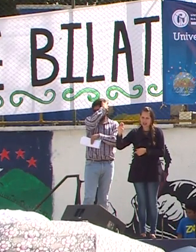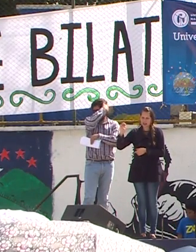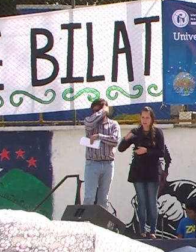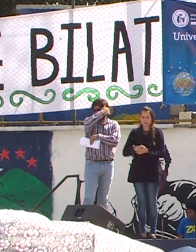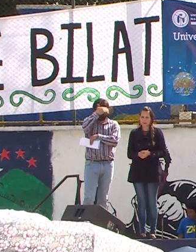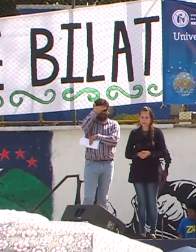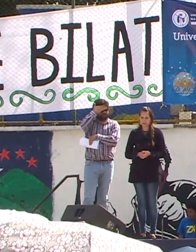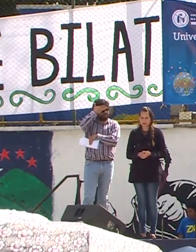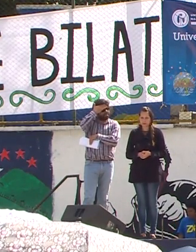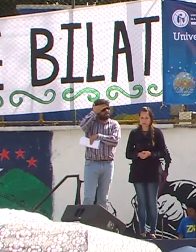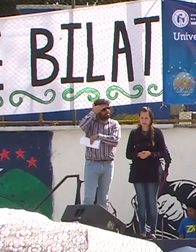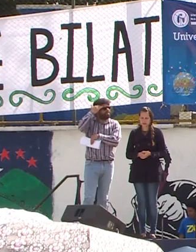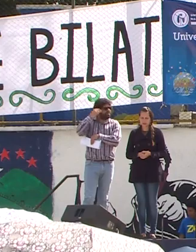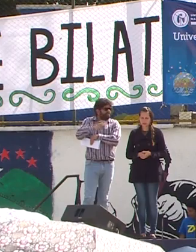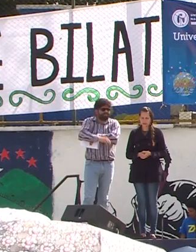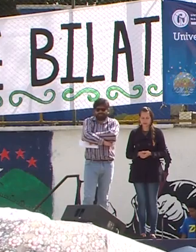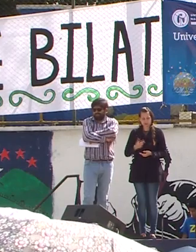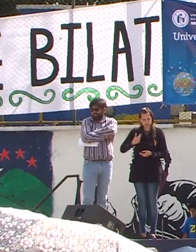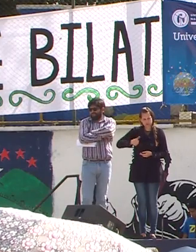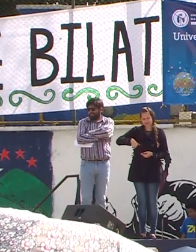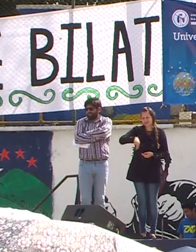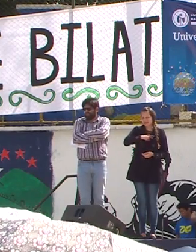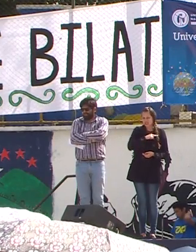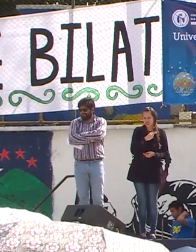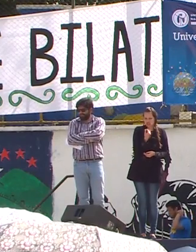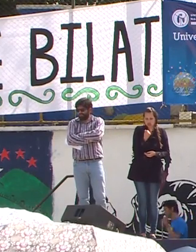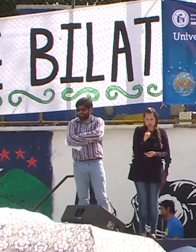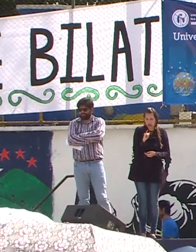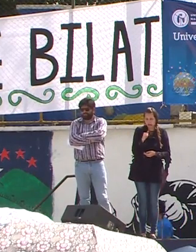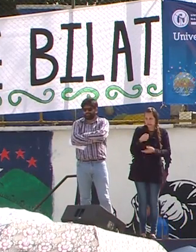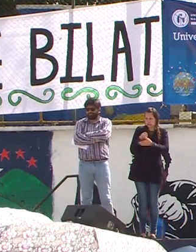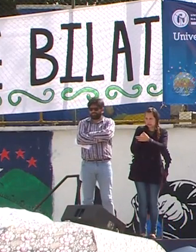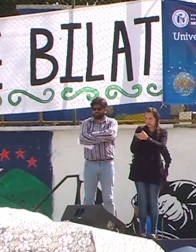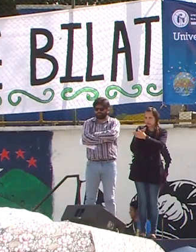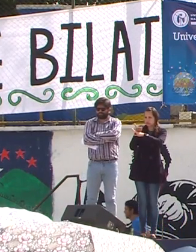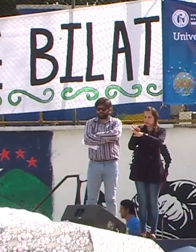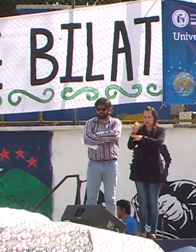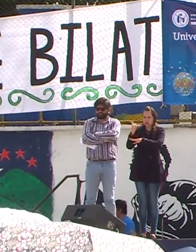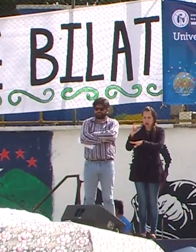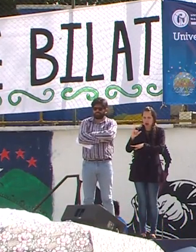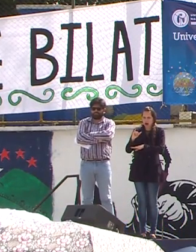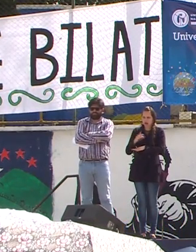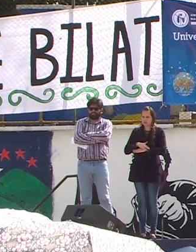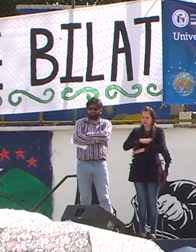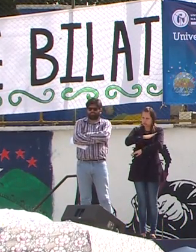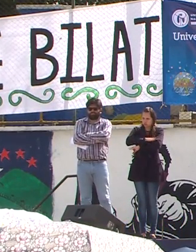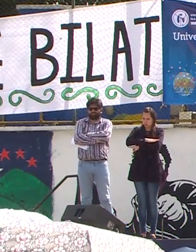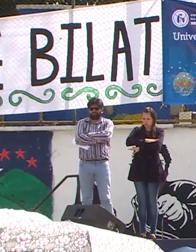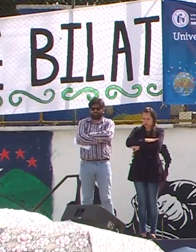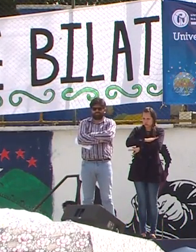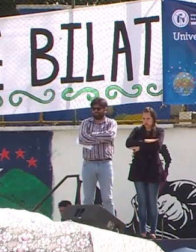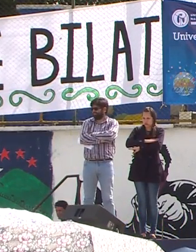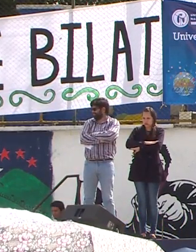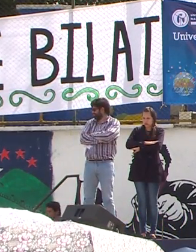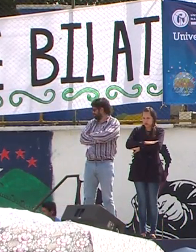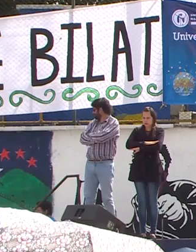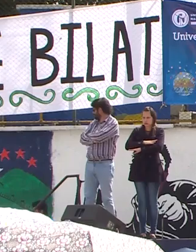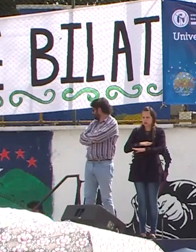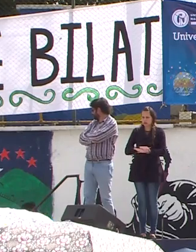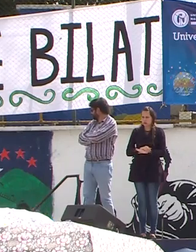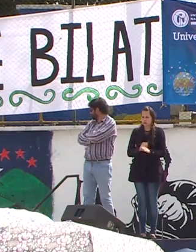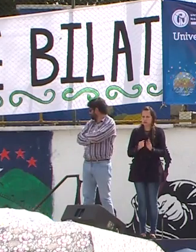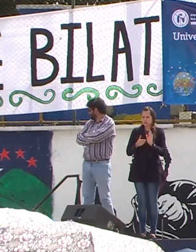Hemos hecho lo nuestro, lo que nos corresponde, y lo hemos hecho con juicio, con